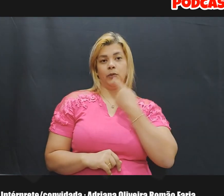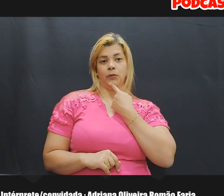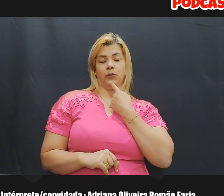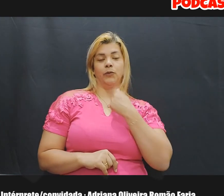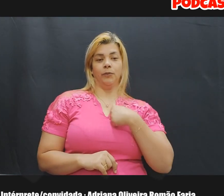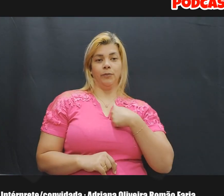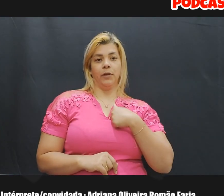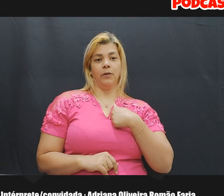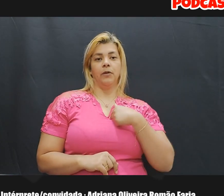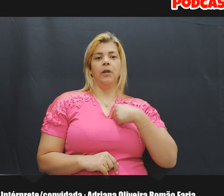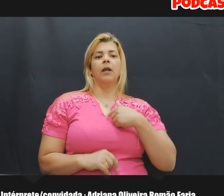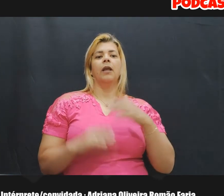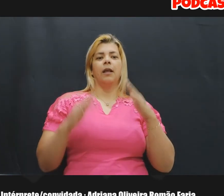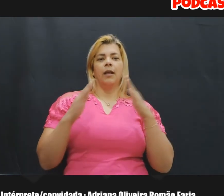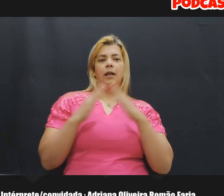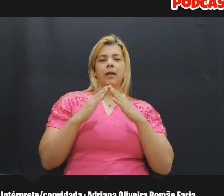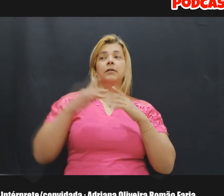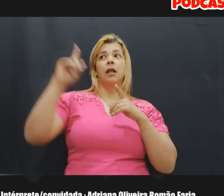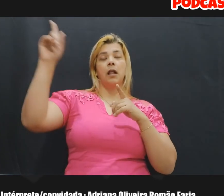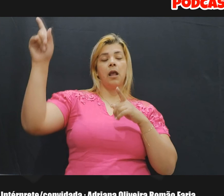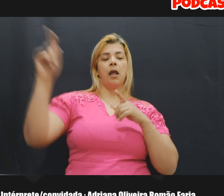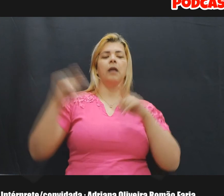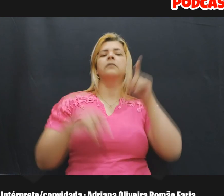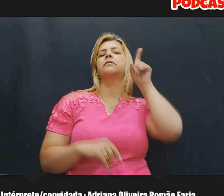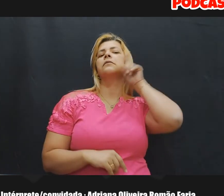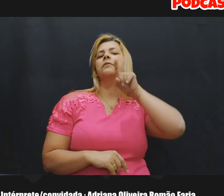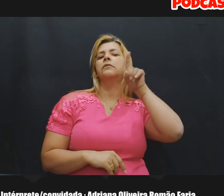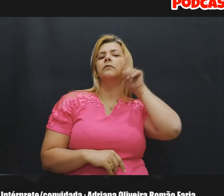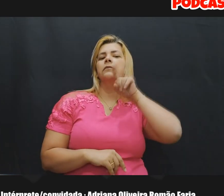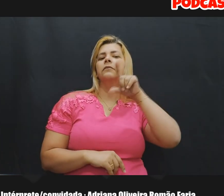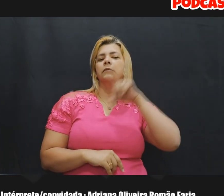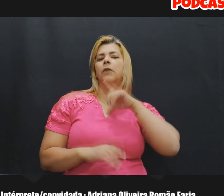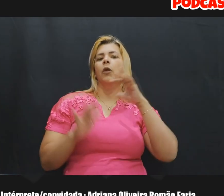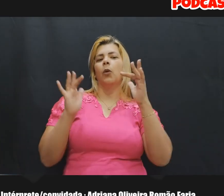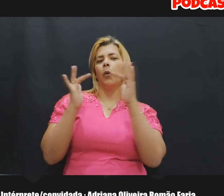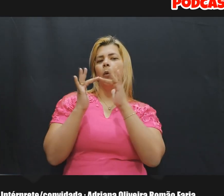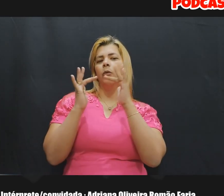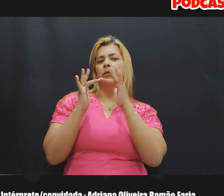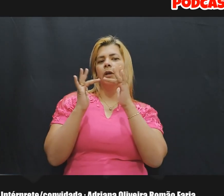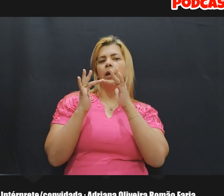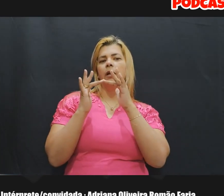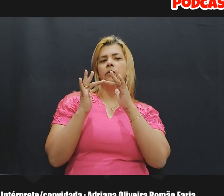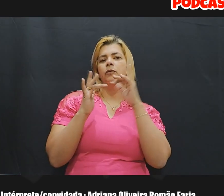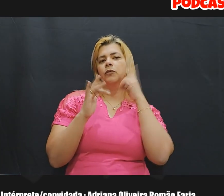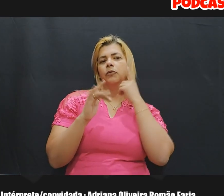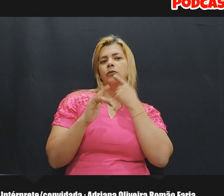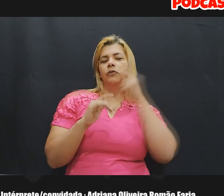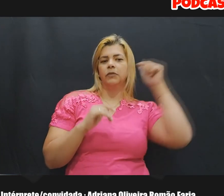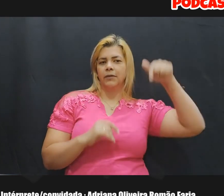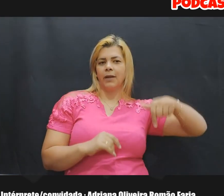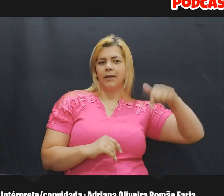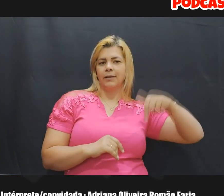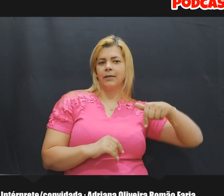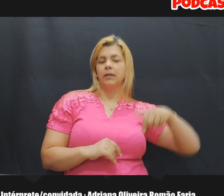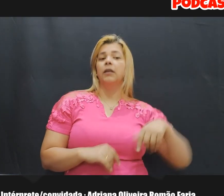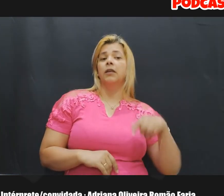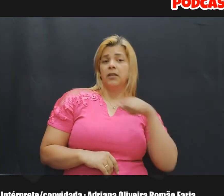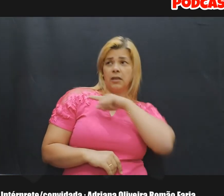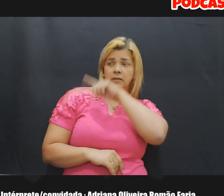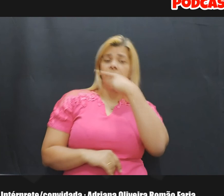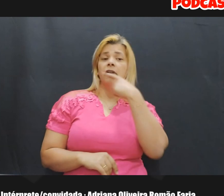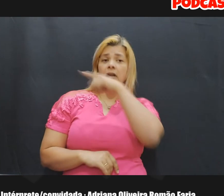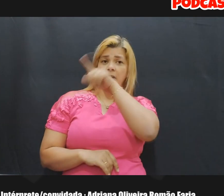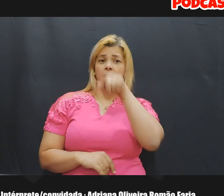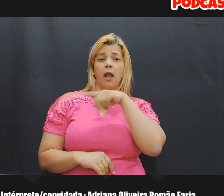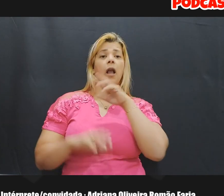meus que moram lá e que às vezes têm contato com os nossos outros surdos, né? E eles falam que lá